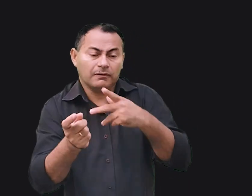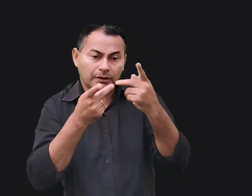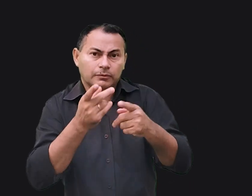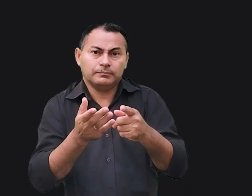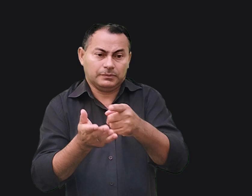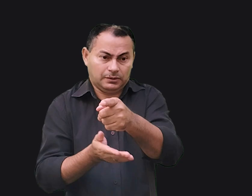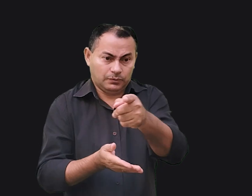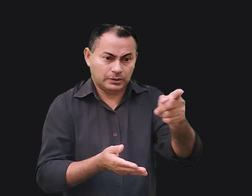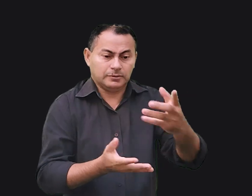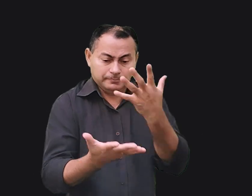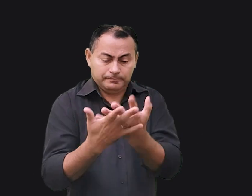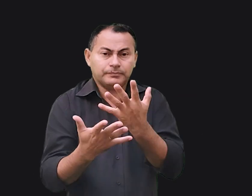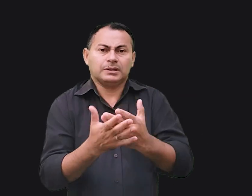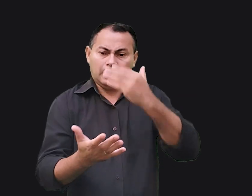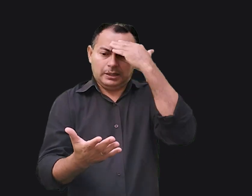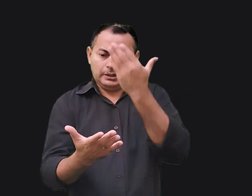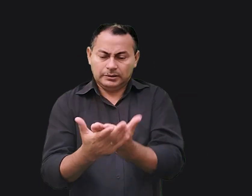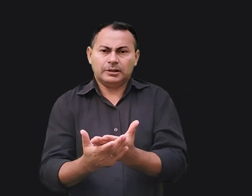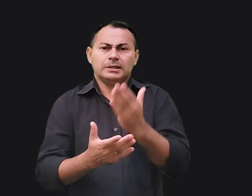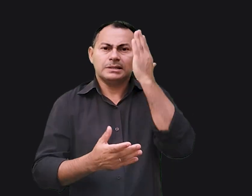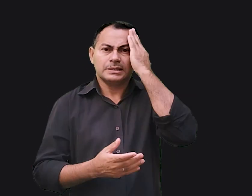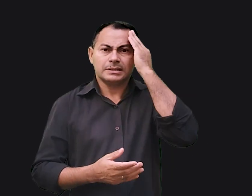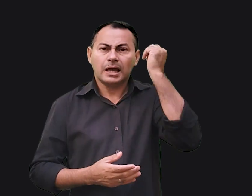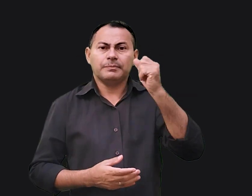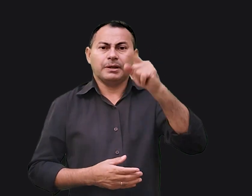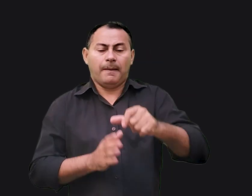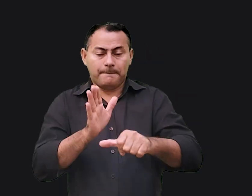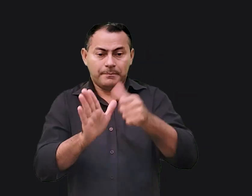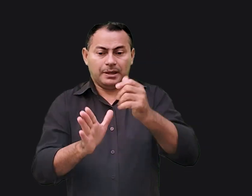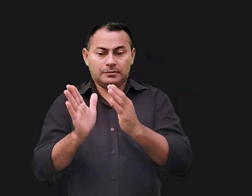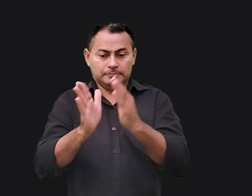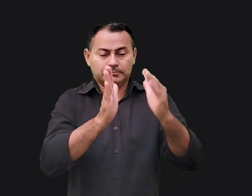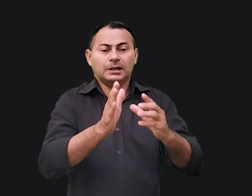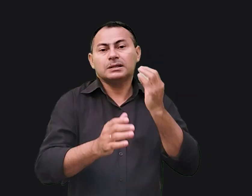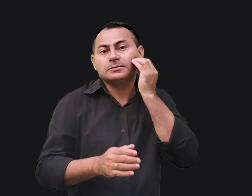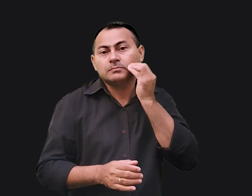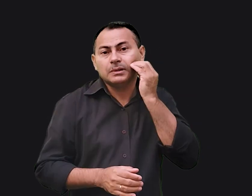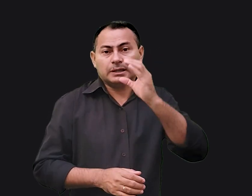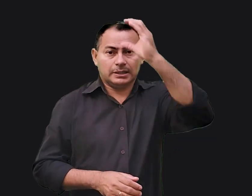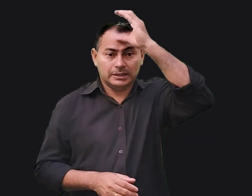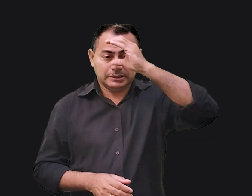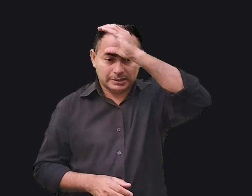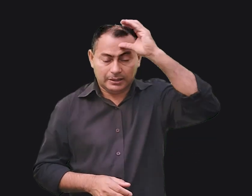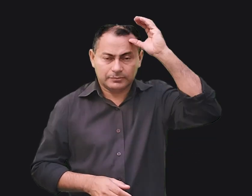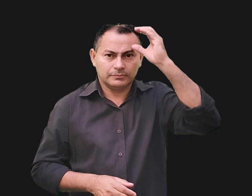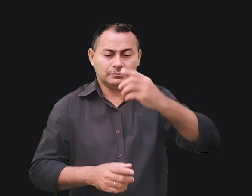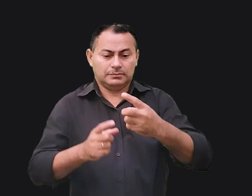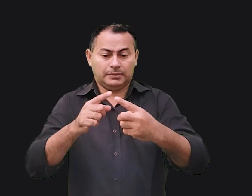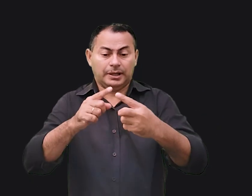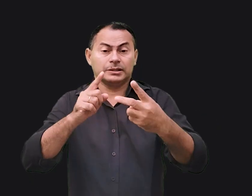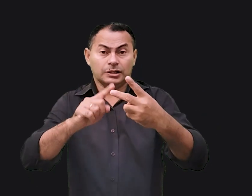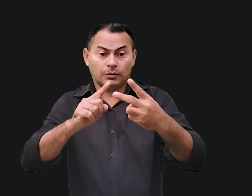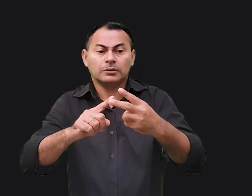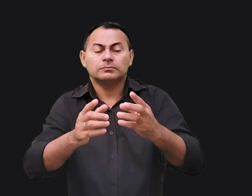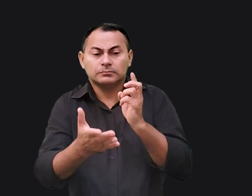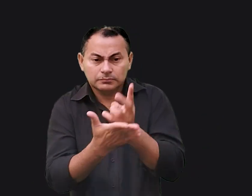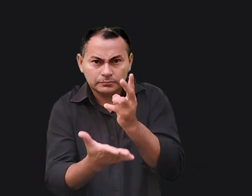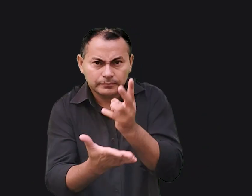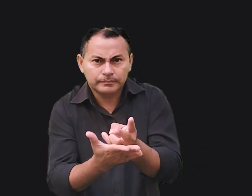disse: vocês que confessaram que creem, saibam que essa é a primeira fase da sua experiência cristã. Na segunda fase vocês devem